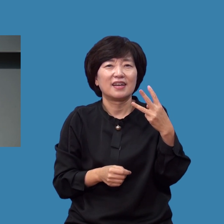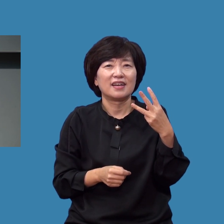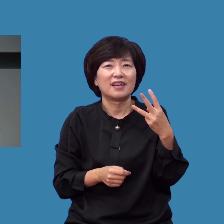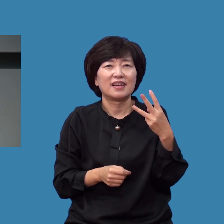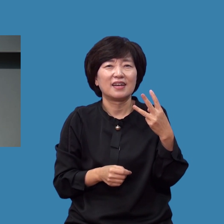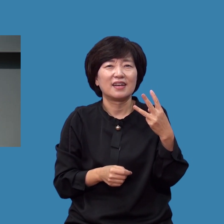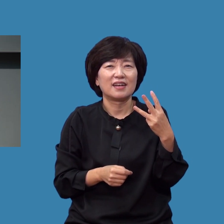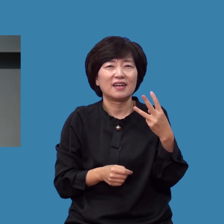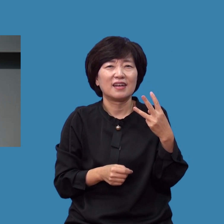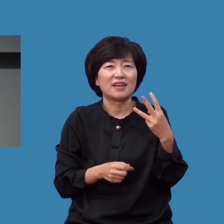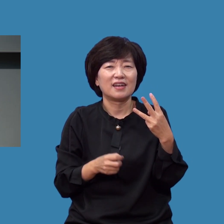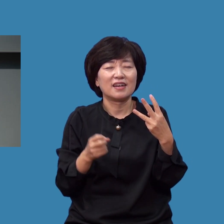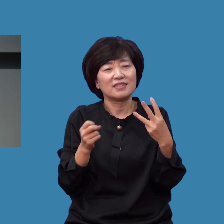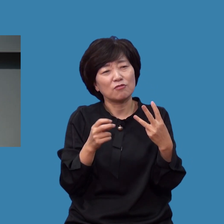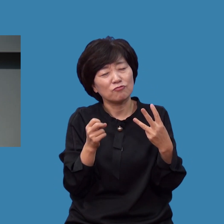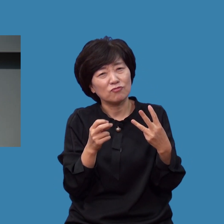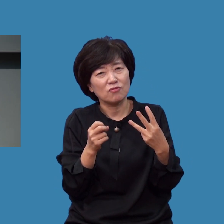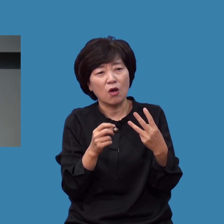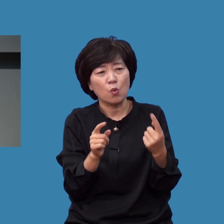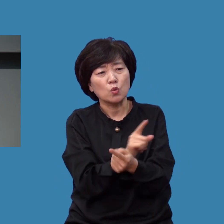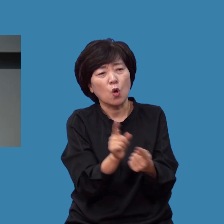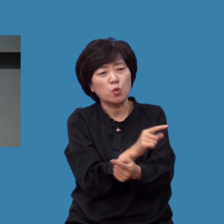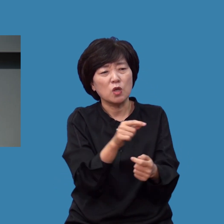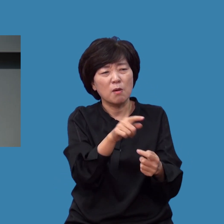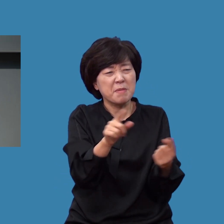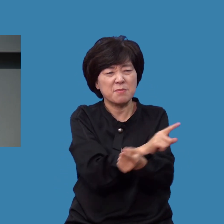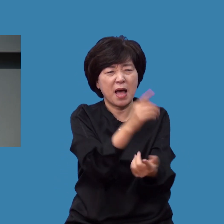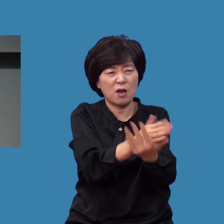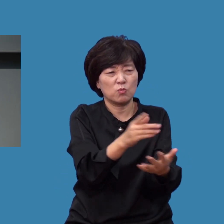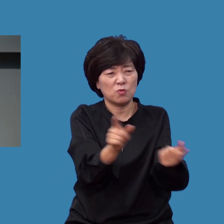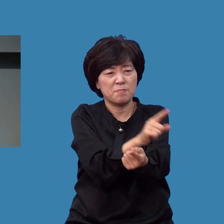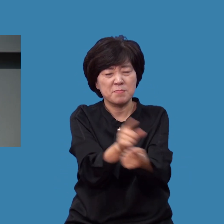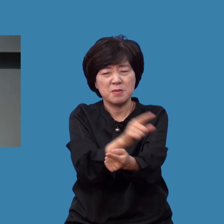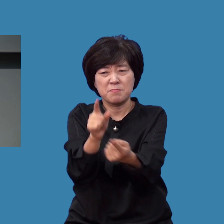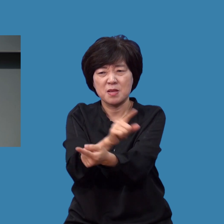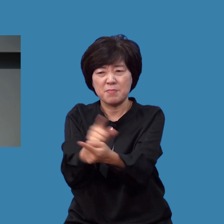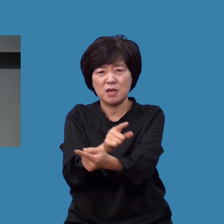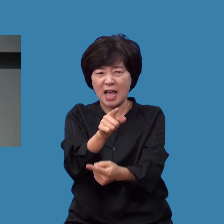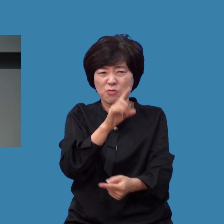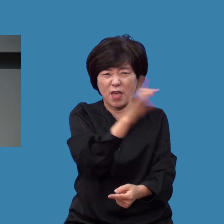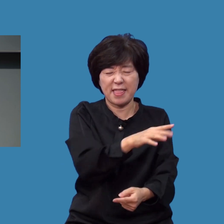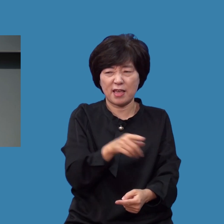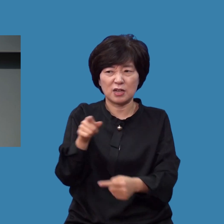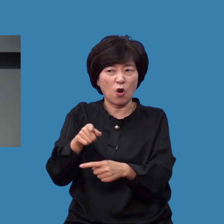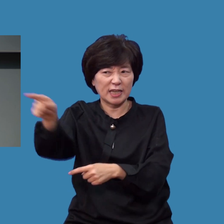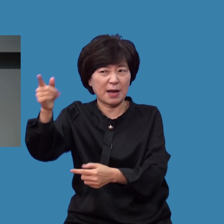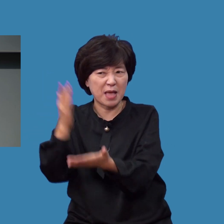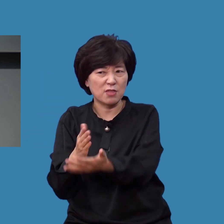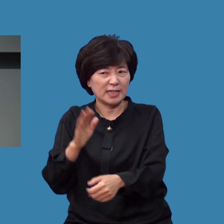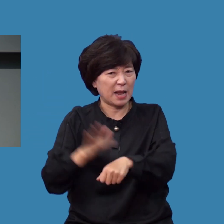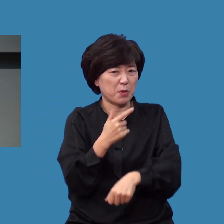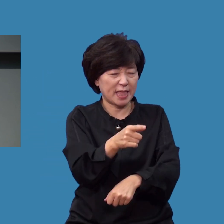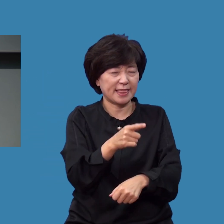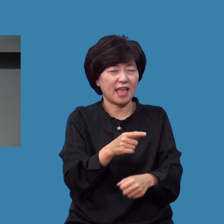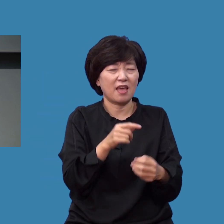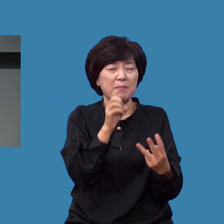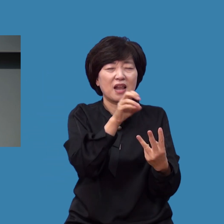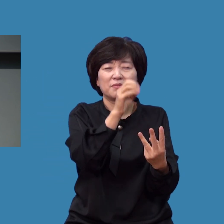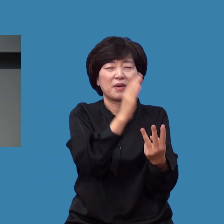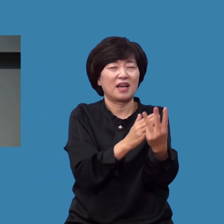이렇게 자꾸 이런 거 고치려고 하지 말아요. 그러니까 너 그거 하면 안 된대, 그거 잘못했대, 이런 거 하지 말라는